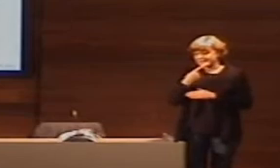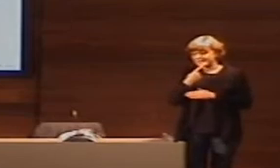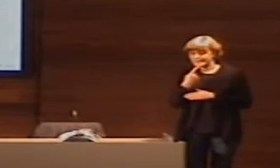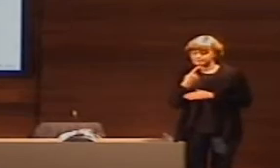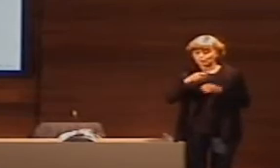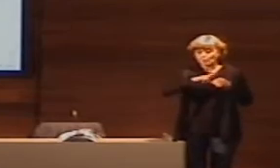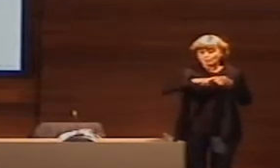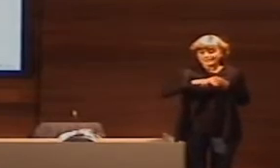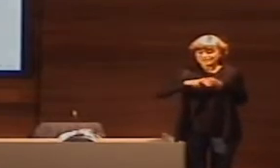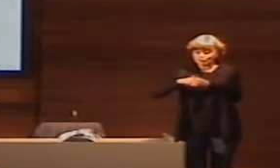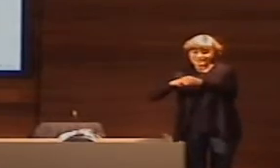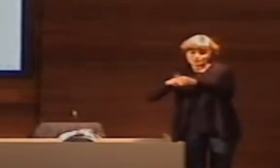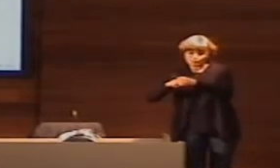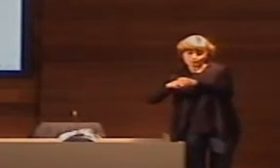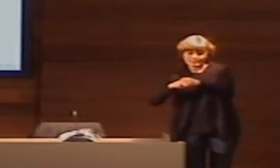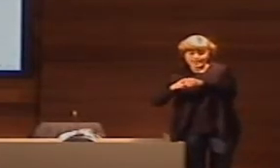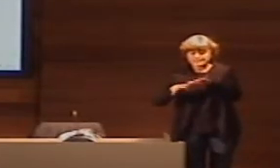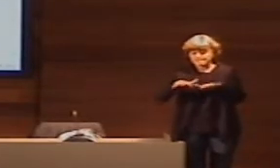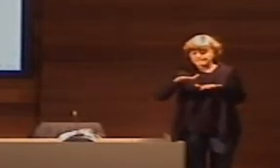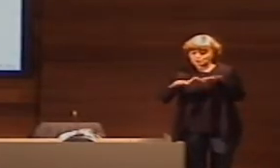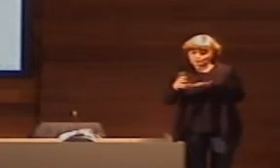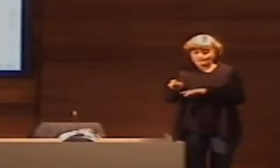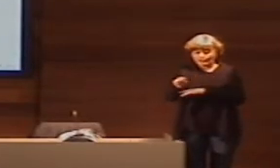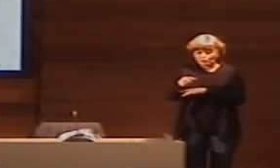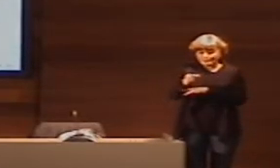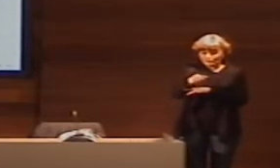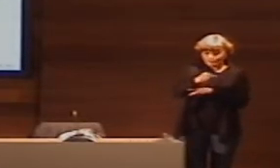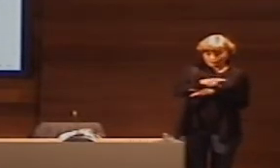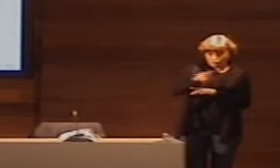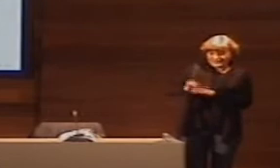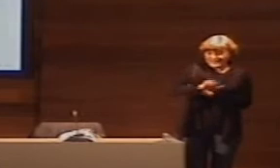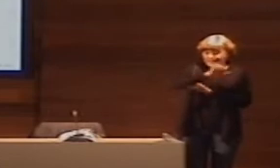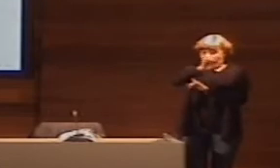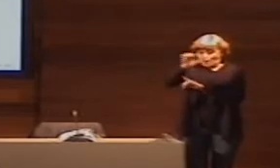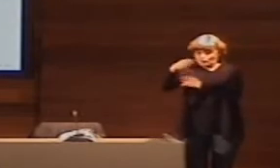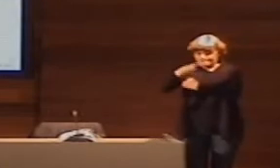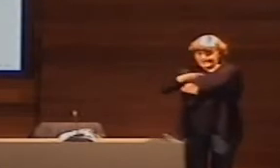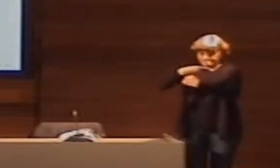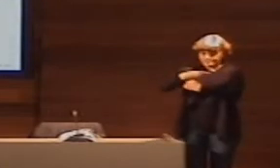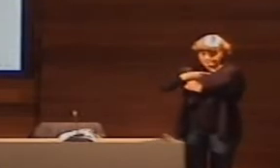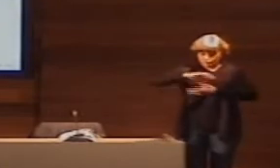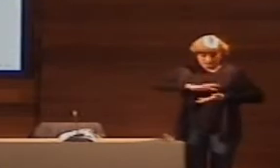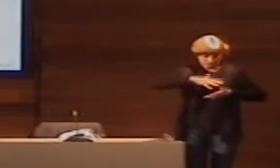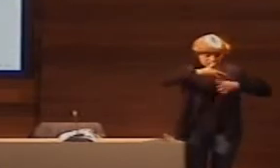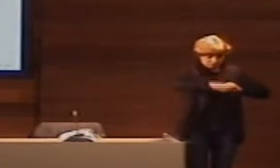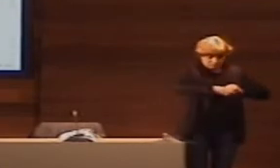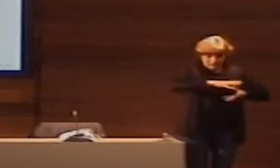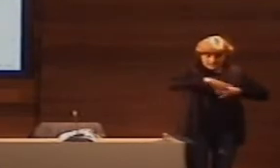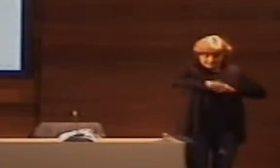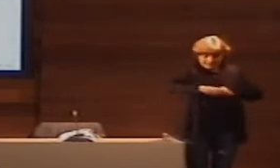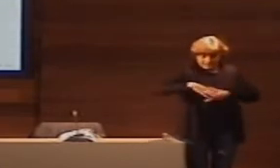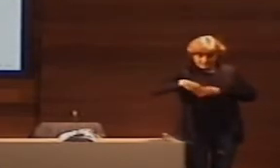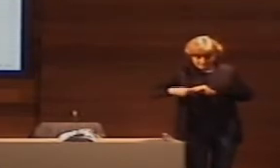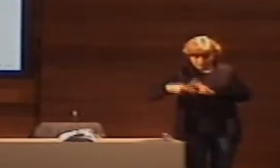planes autonómicos de las comunidades autónomas, los objetivos europeos, que a su vez fueron traspuestos a la normativa